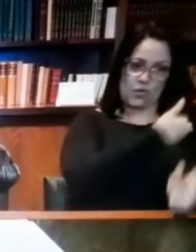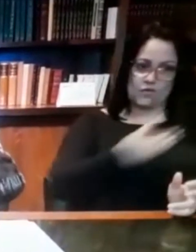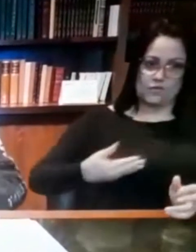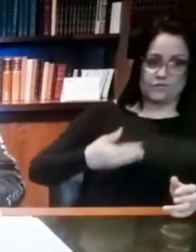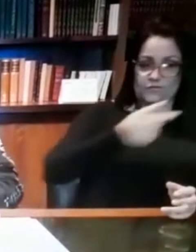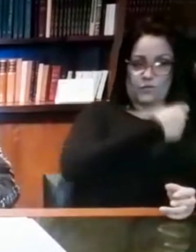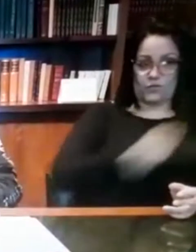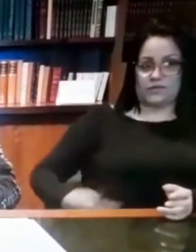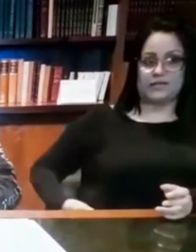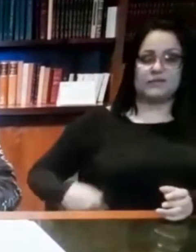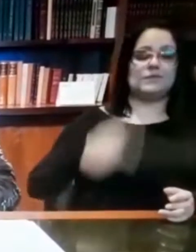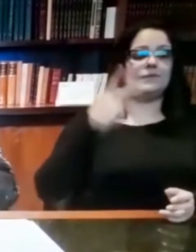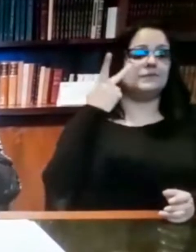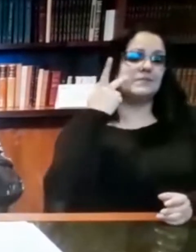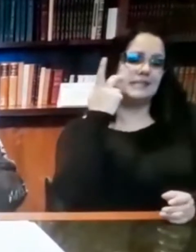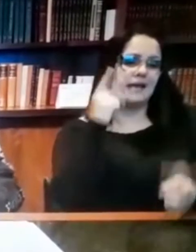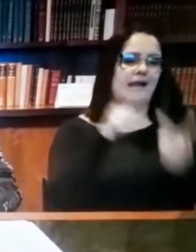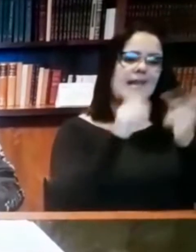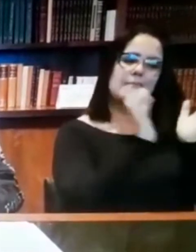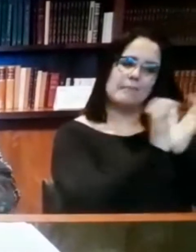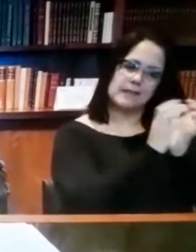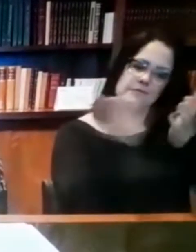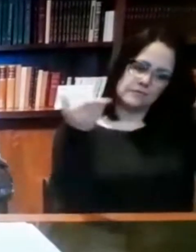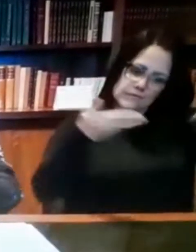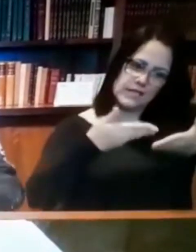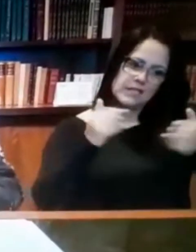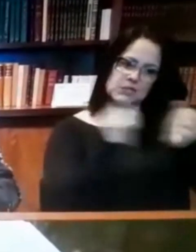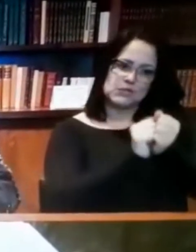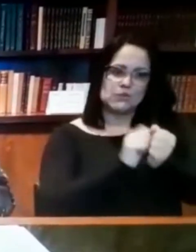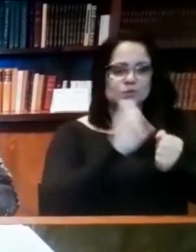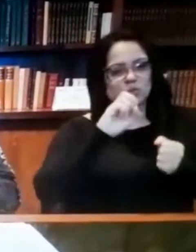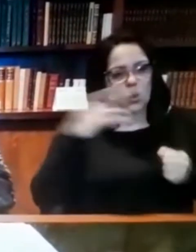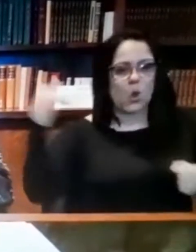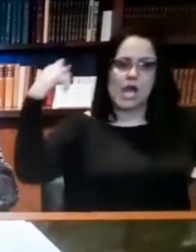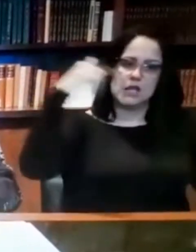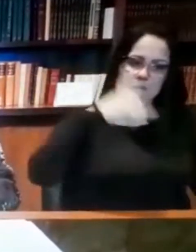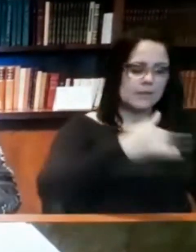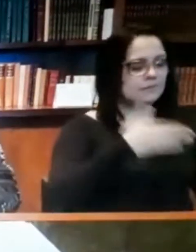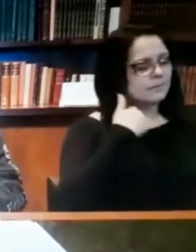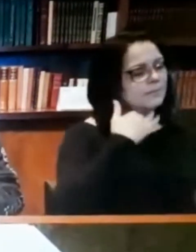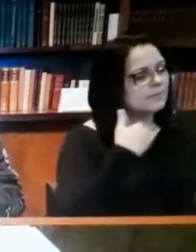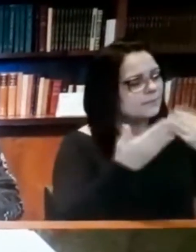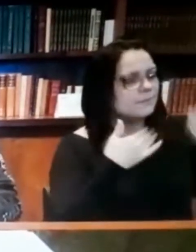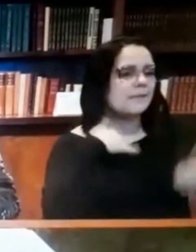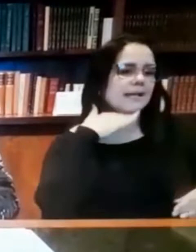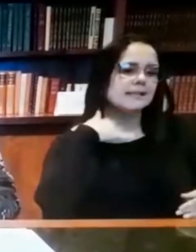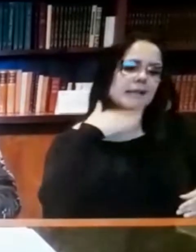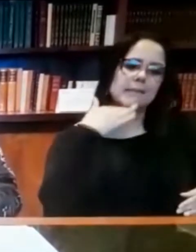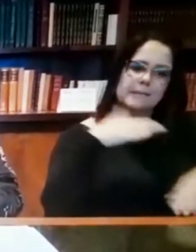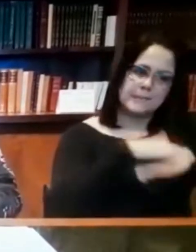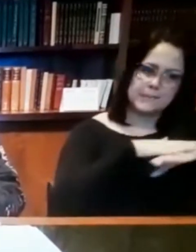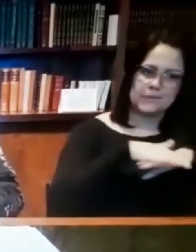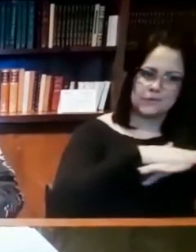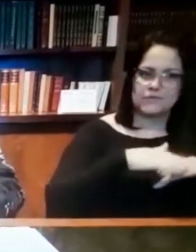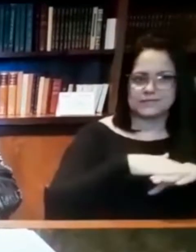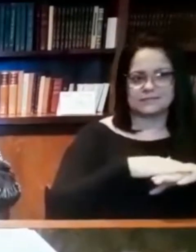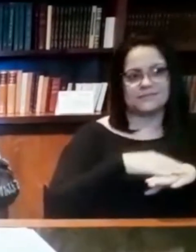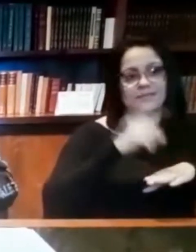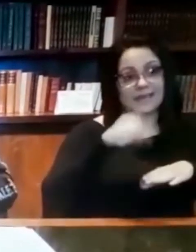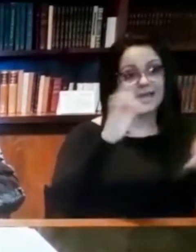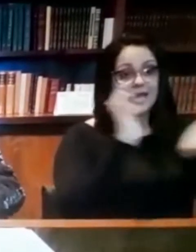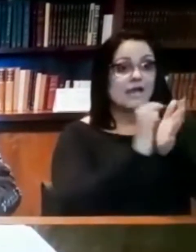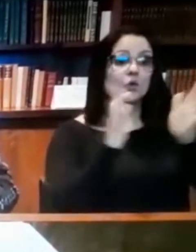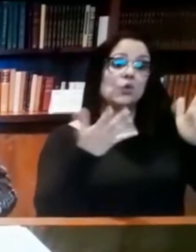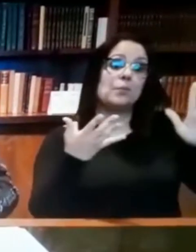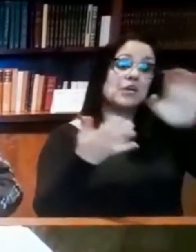de Pernambuco a comparecer conosco, né, ou pelo menos no aeroporto, para a gente poder bater um papo ali, trocar uma ideia. São governadores de